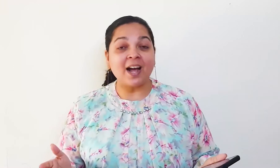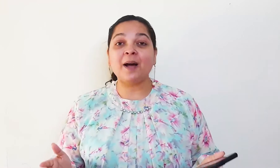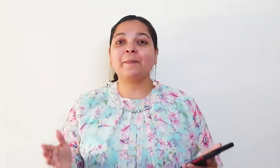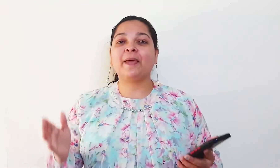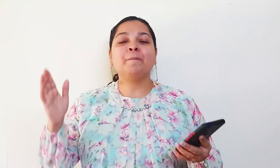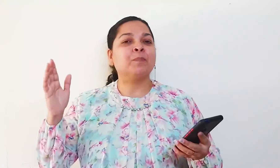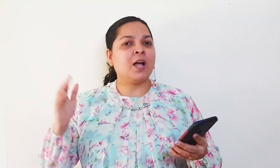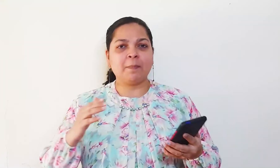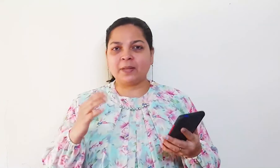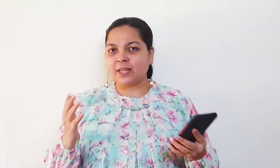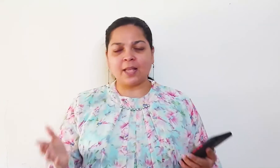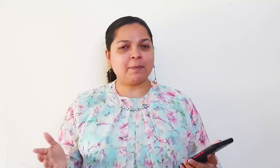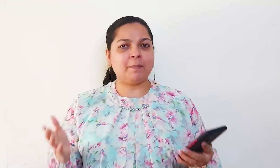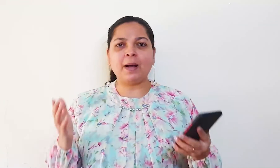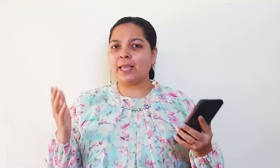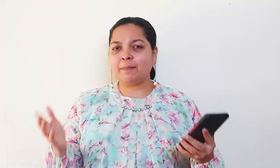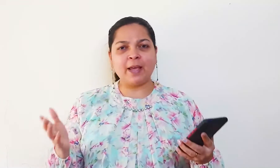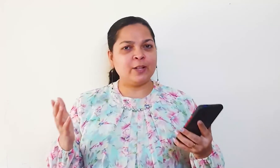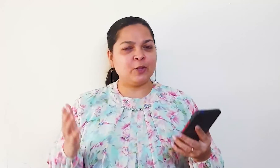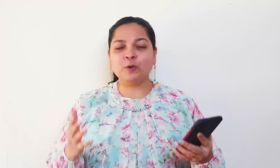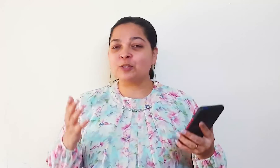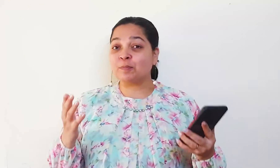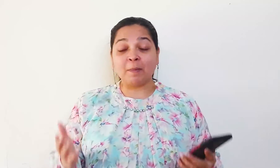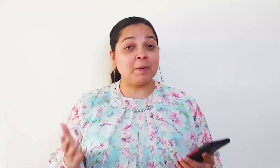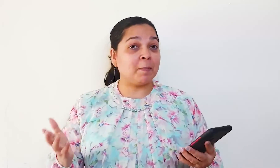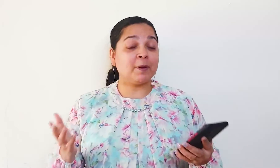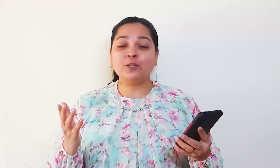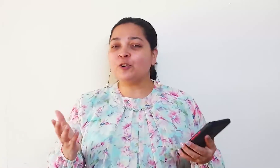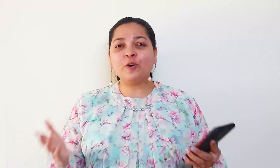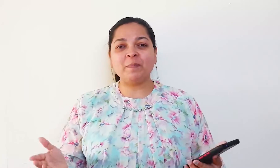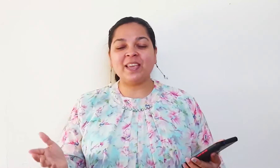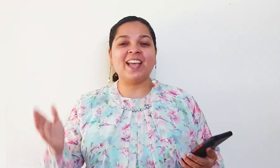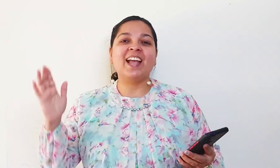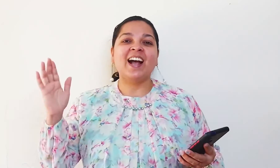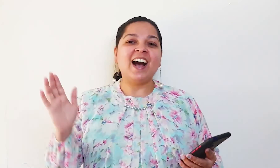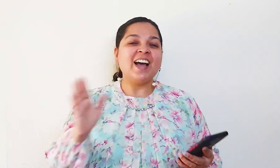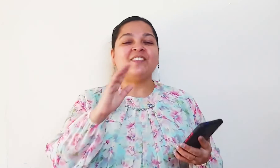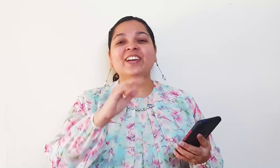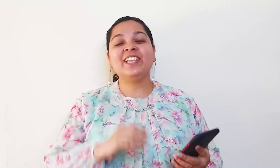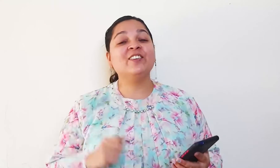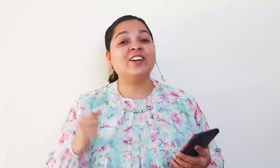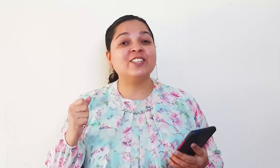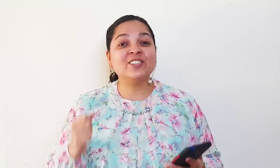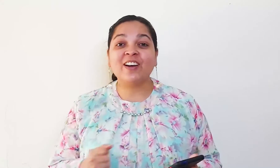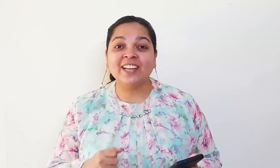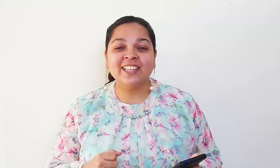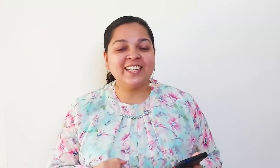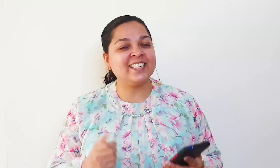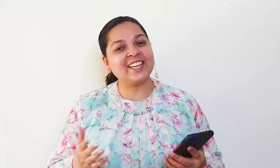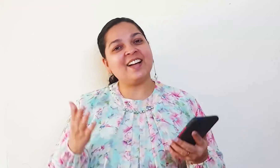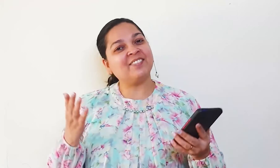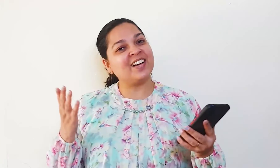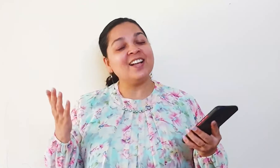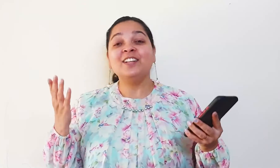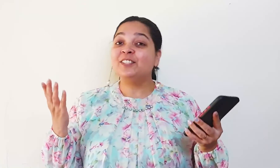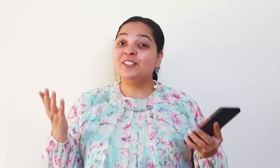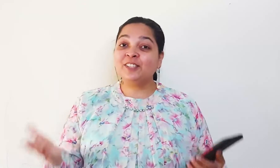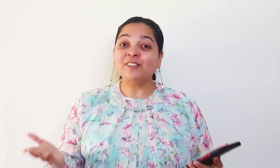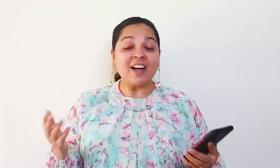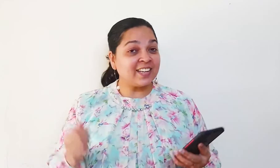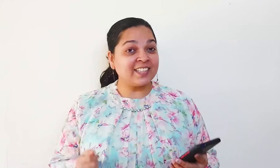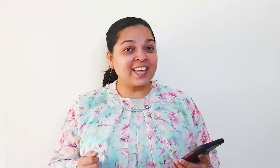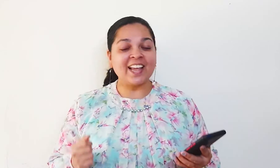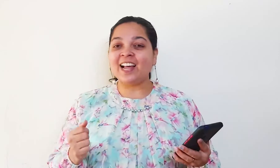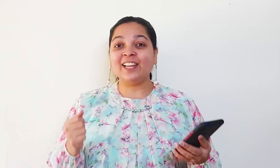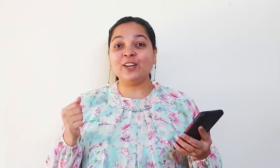हुनुहुन्छ, तपाईँको साथमा, तपाईँको साथी, तपाईँको भाइ बहिनी, तपाईँको मम्मी बाबा हुनुहुन्छ, हाई फाई गर्न चाहन्छु। यो तपाईँहरू सबैजनालाई